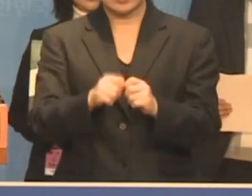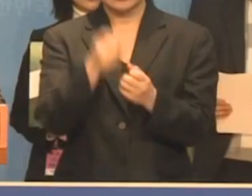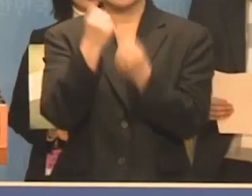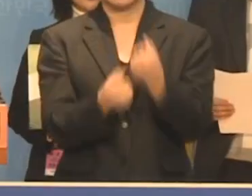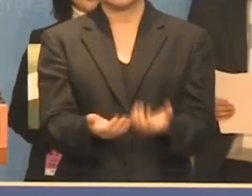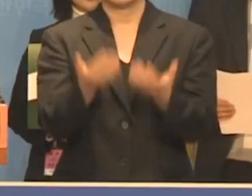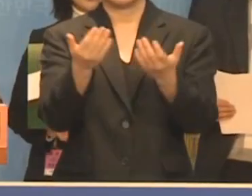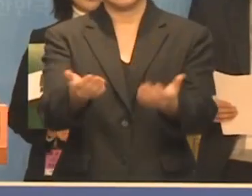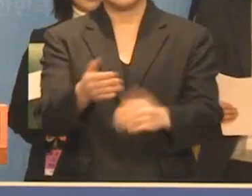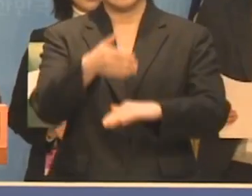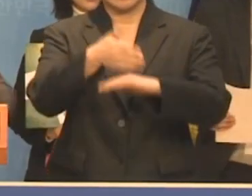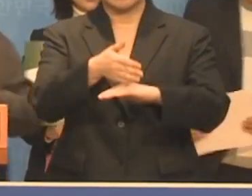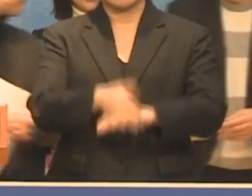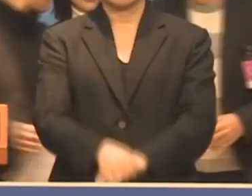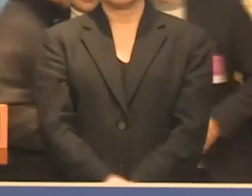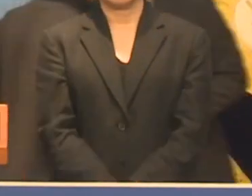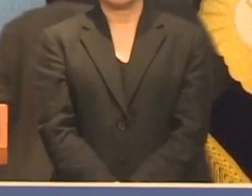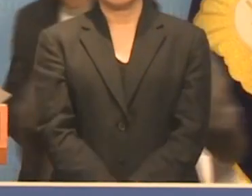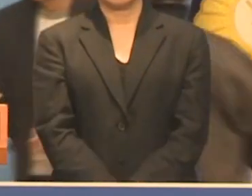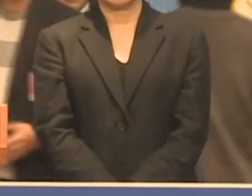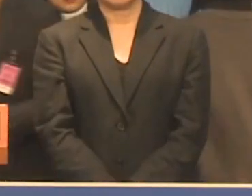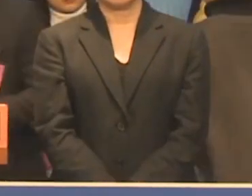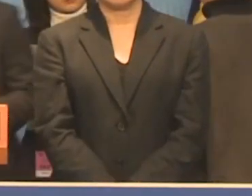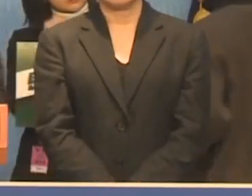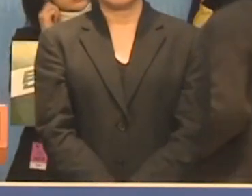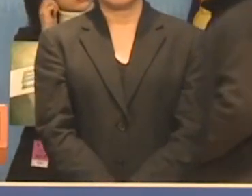설명드리겠습니다. 감사합니다.